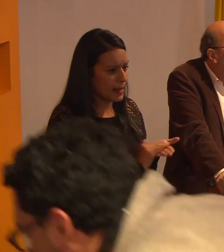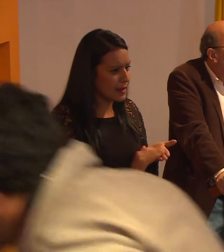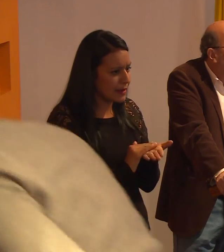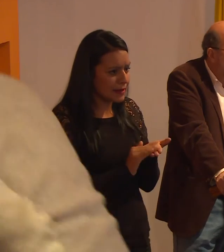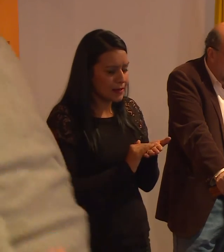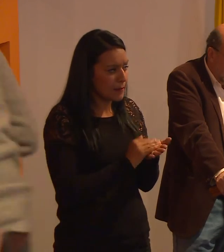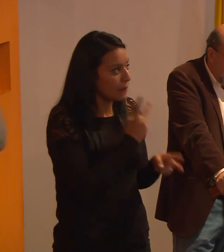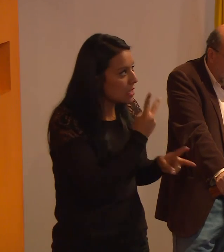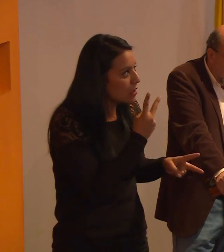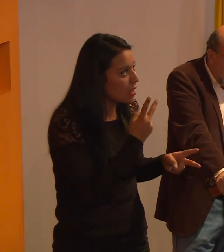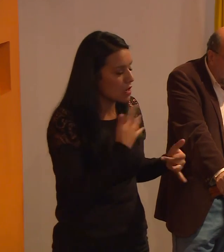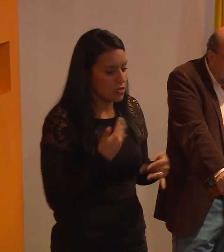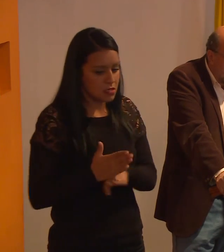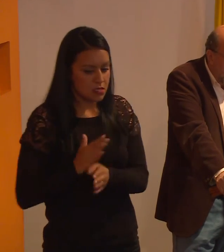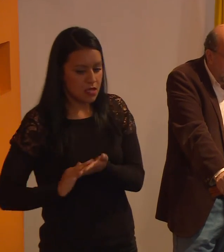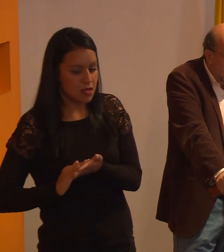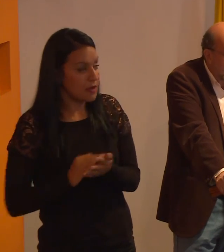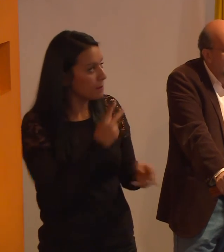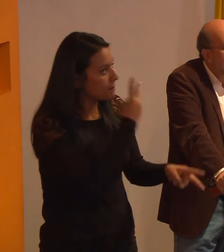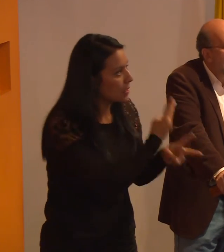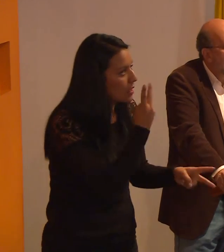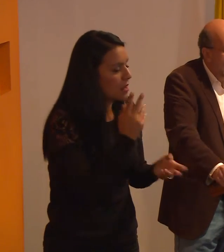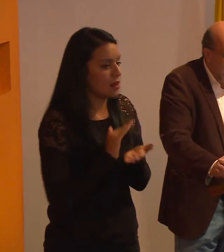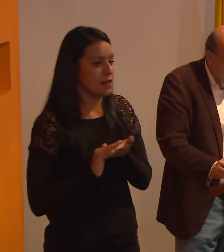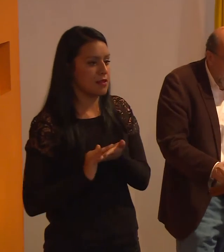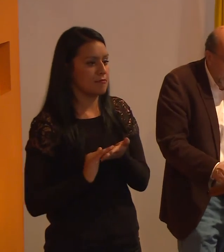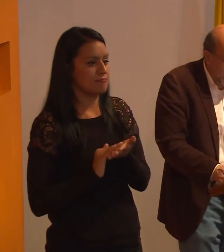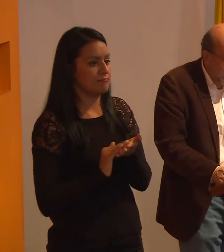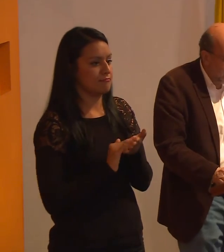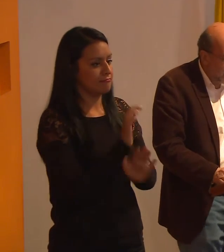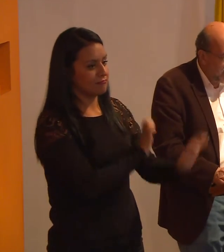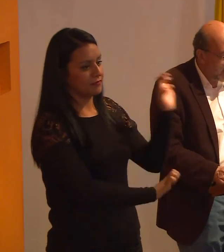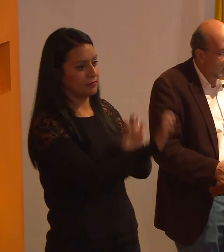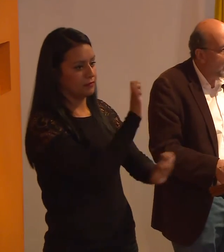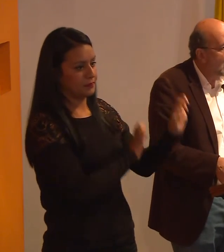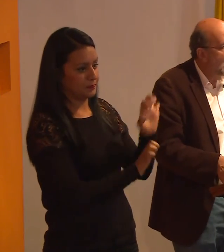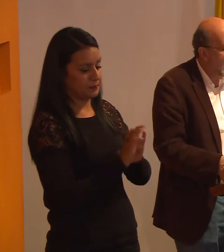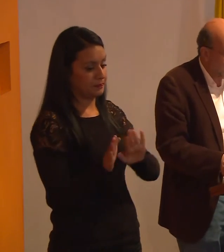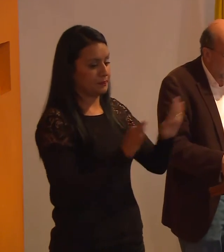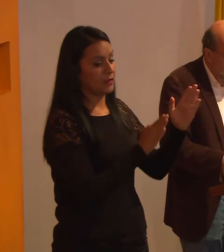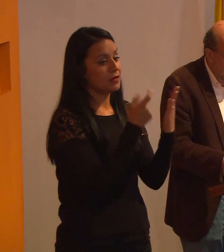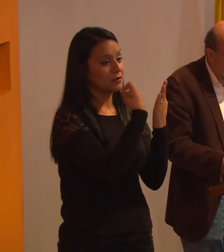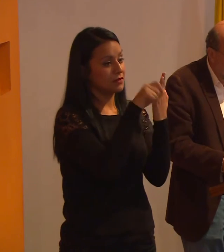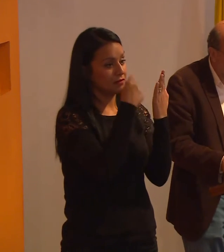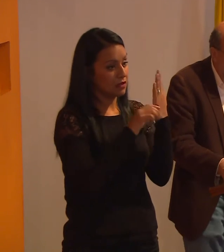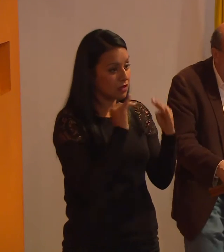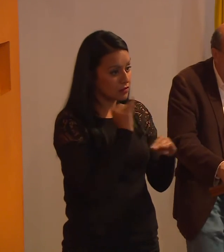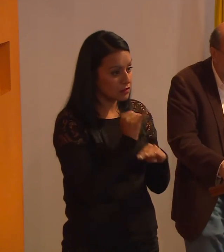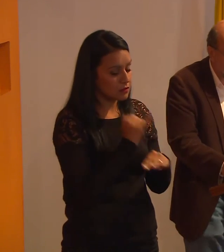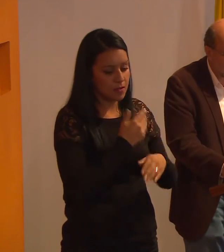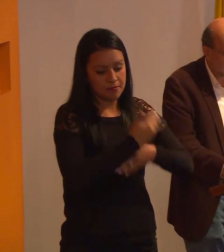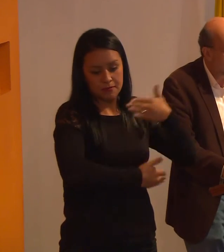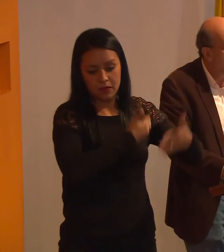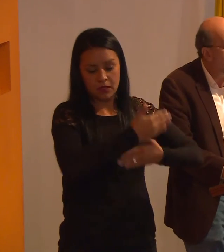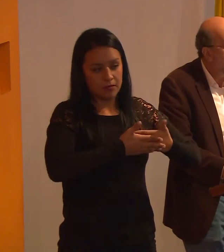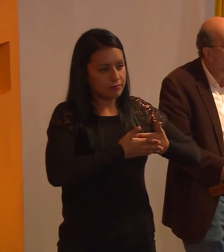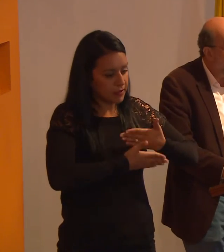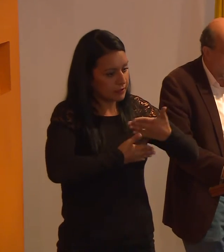cada peligro. En primer lugar, la acreditación institucional continúa su